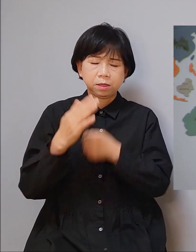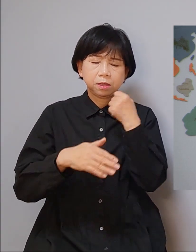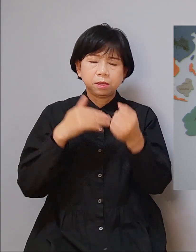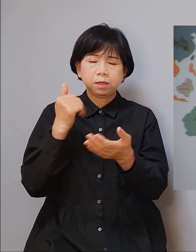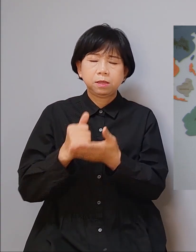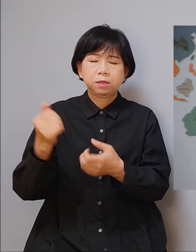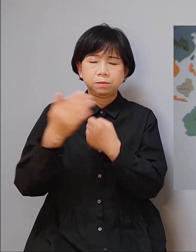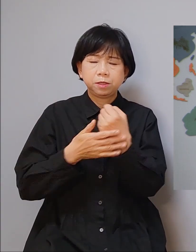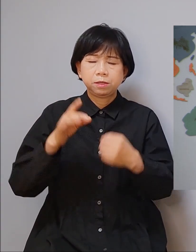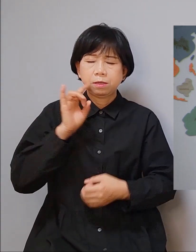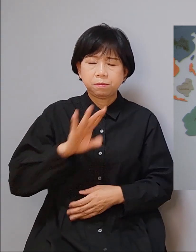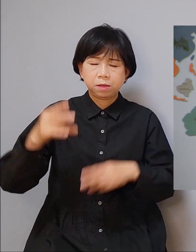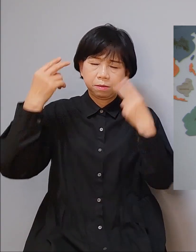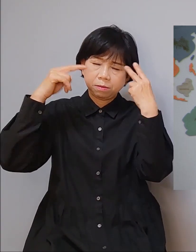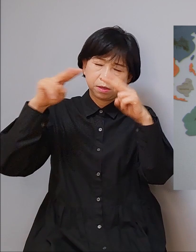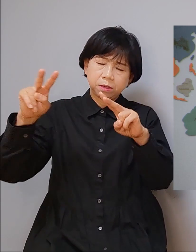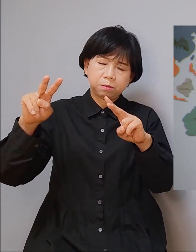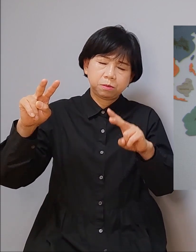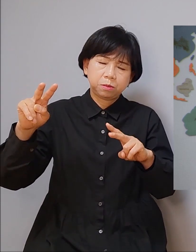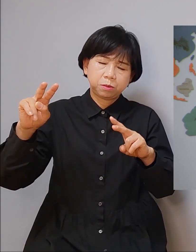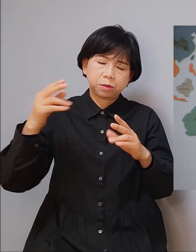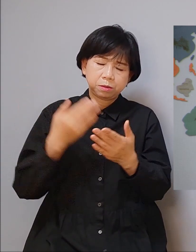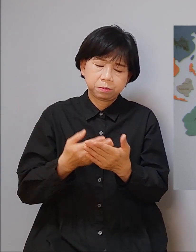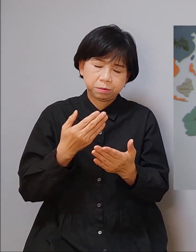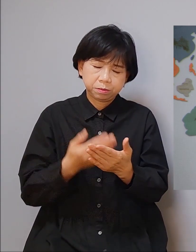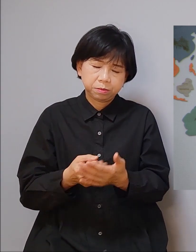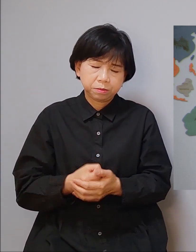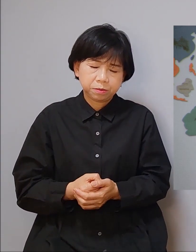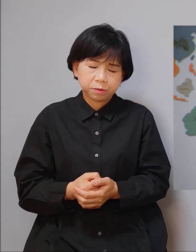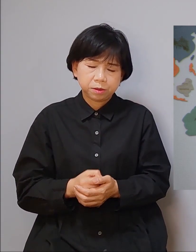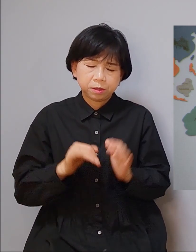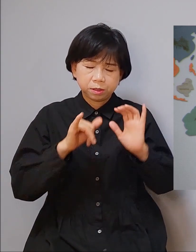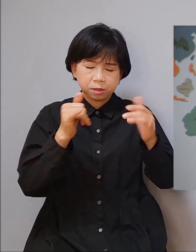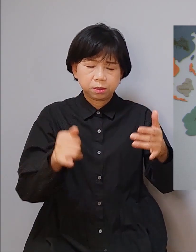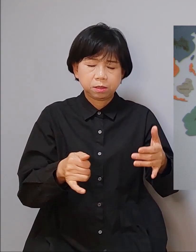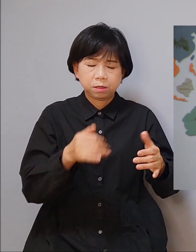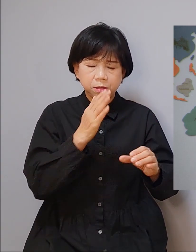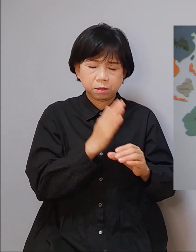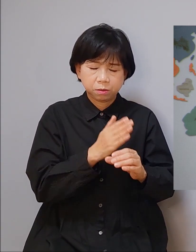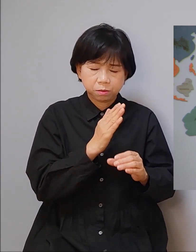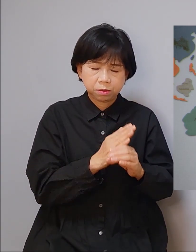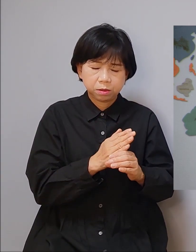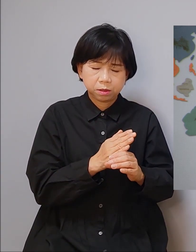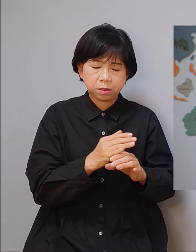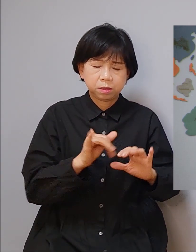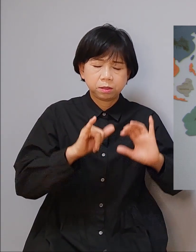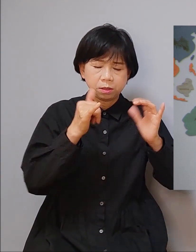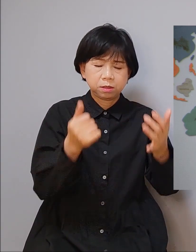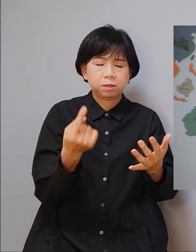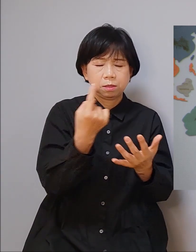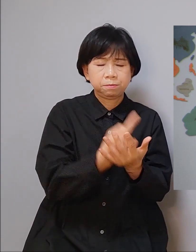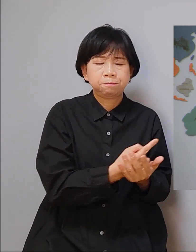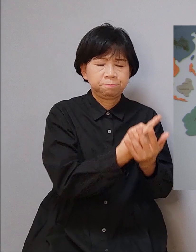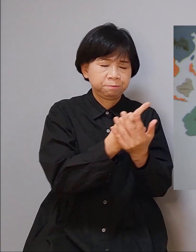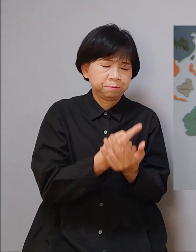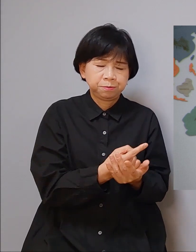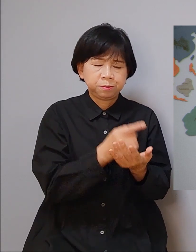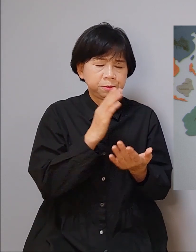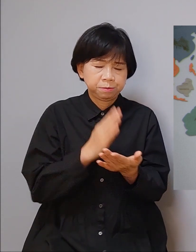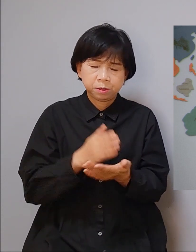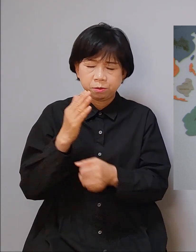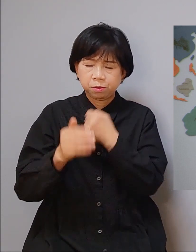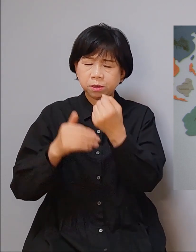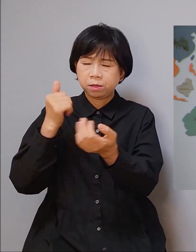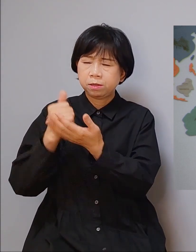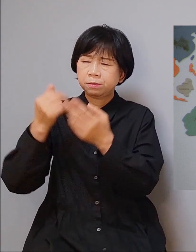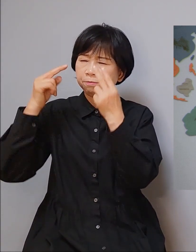은혜만을 바라보며 살아가는 우리들 되게 하여 주시옵소서. 세상 한복판에서 세상과 짝하여 살아가는 우리가 아니고 하나님께